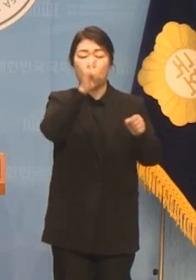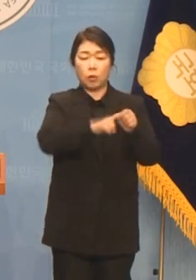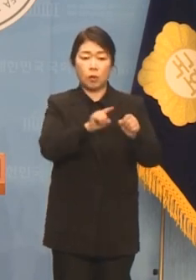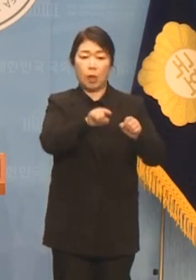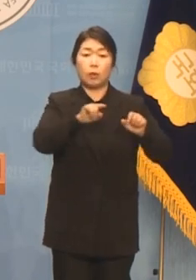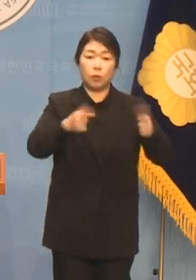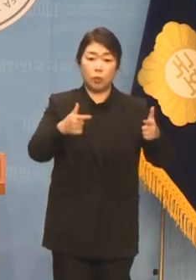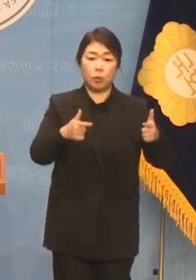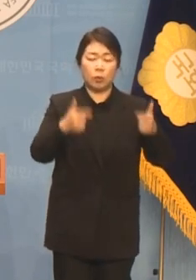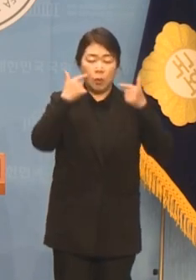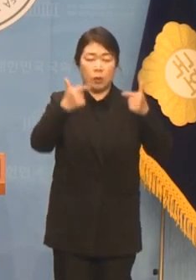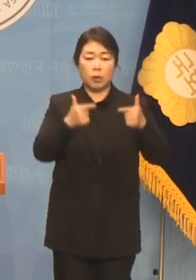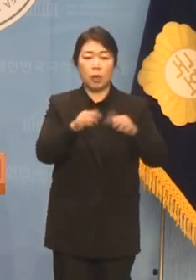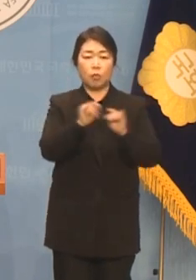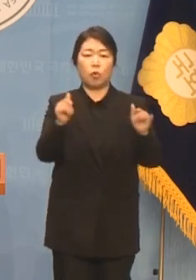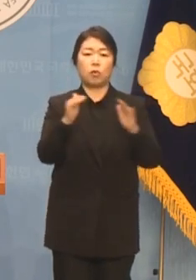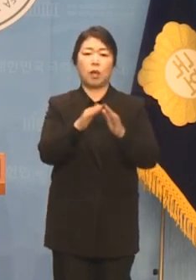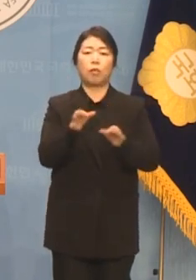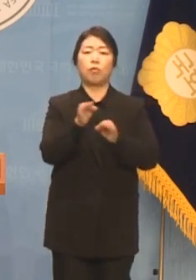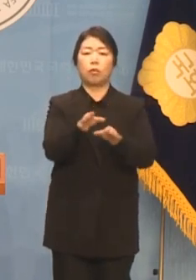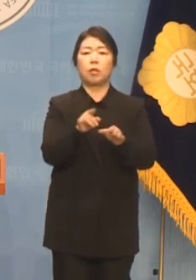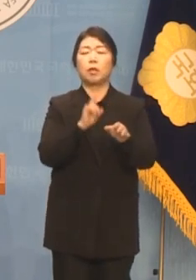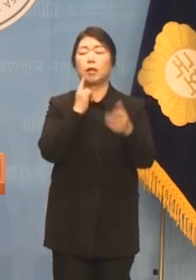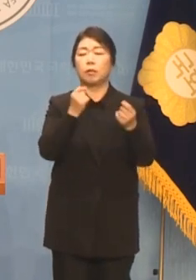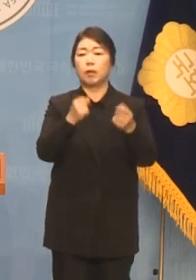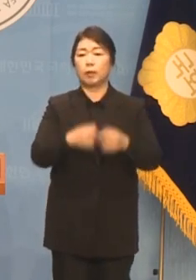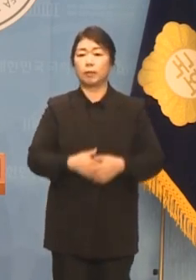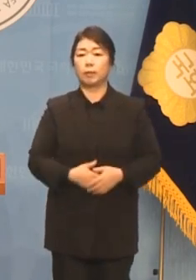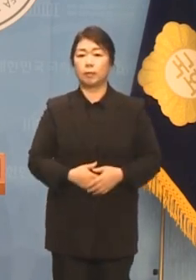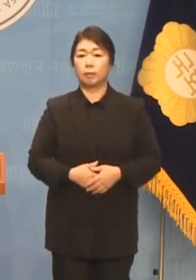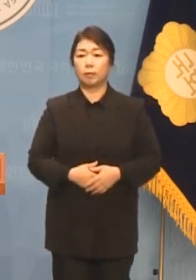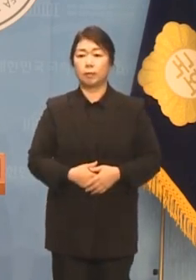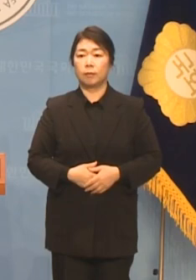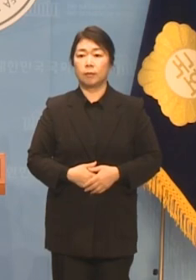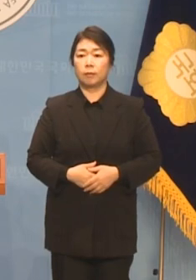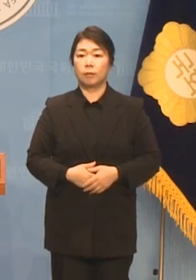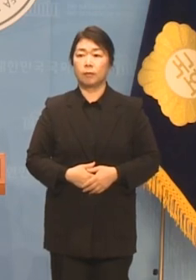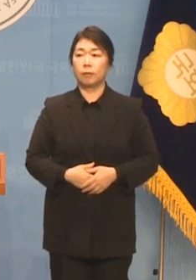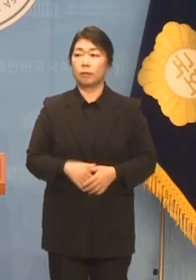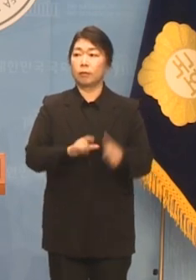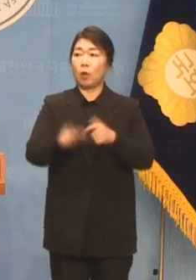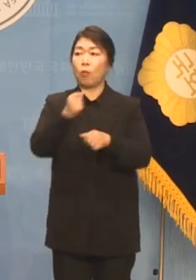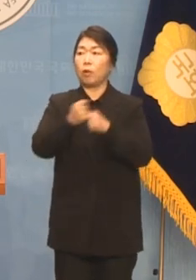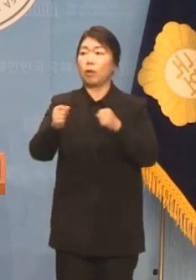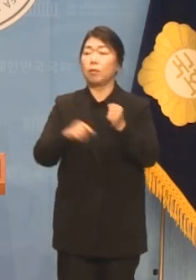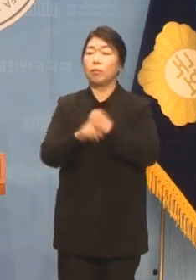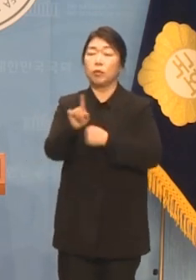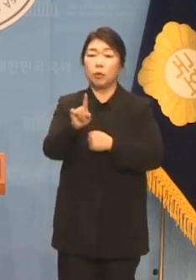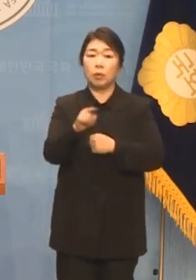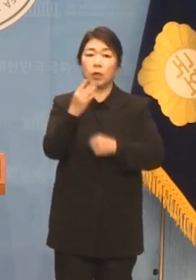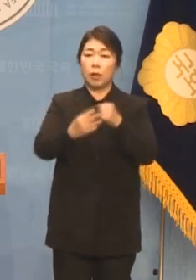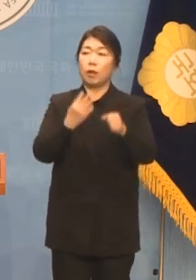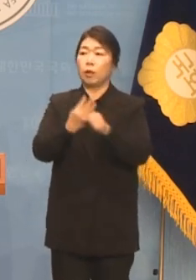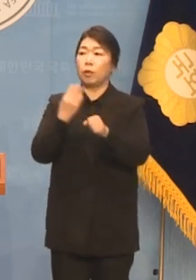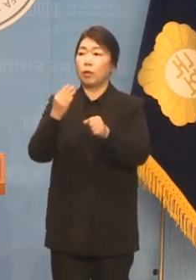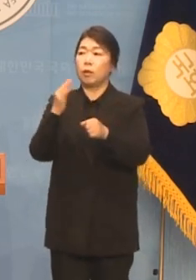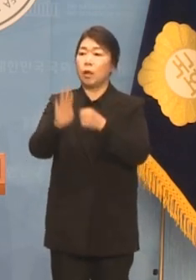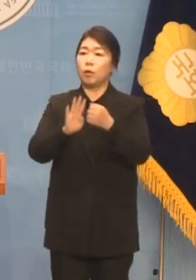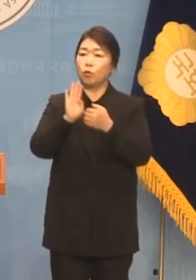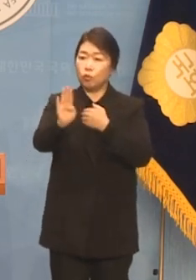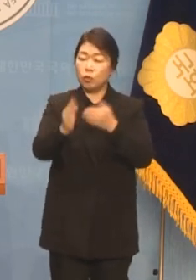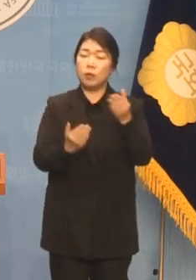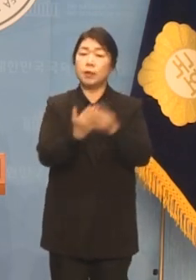명백한 부동산 투기로 밖에 볼 수 없습니다 더 황당한 건 4년 뒤 벌어진